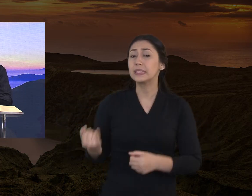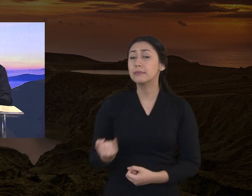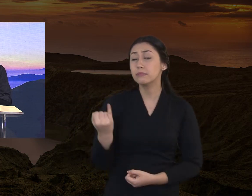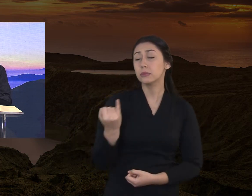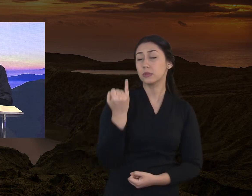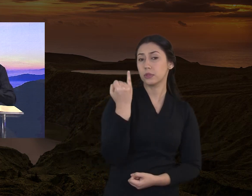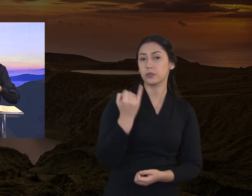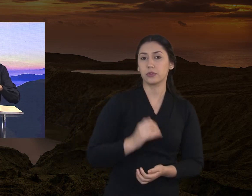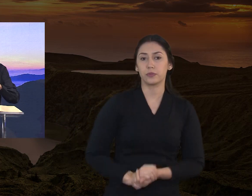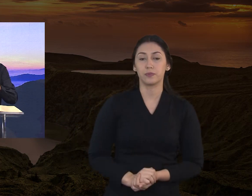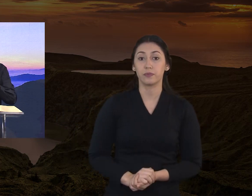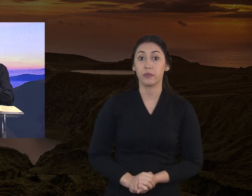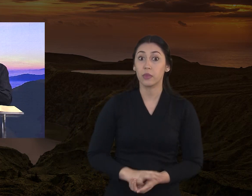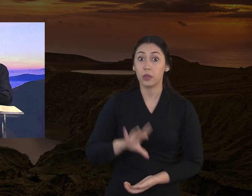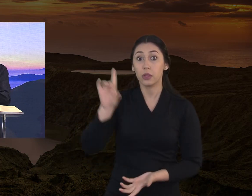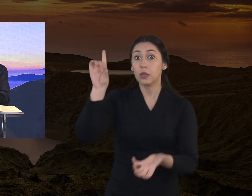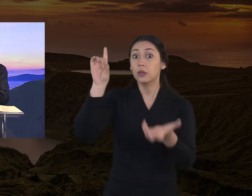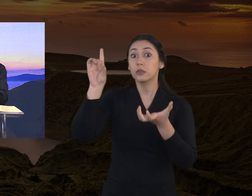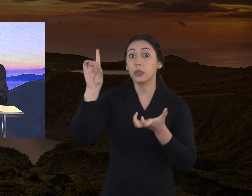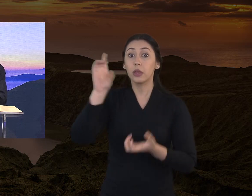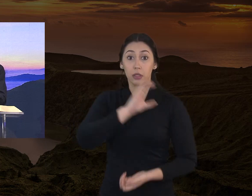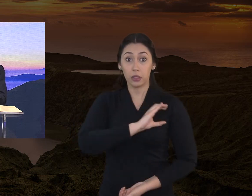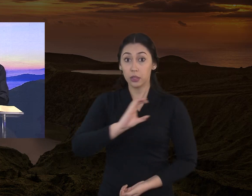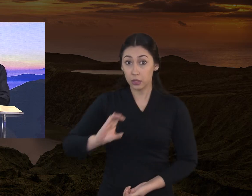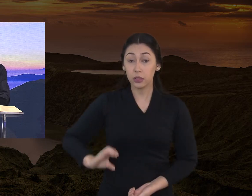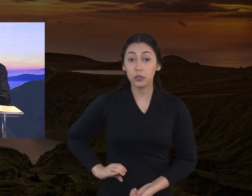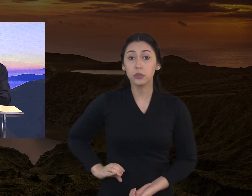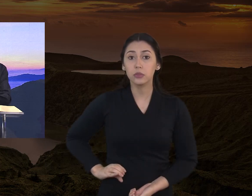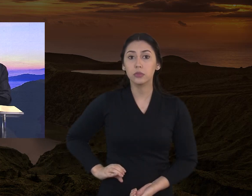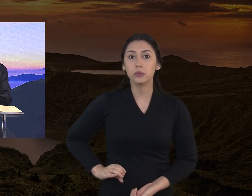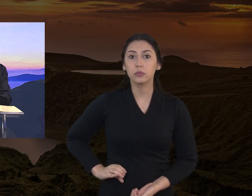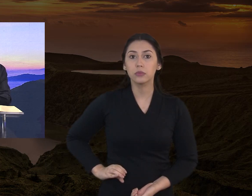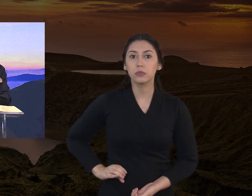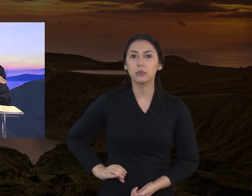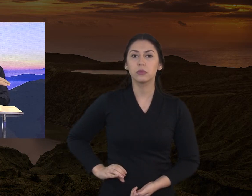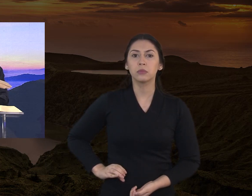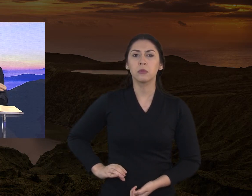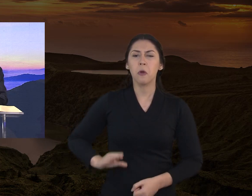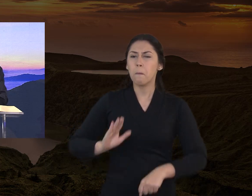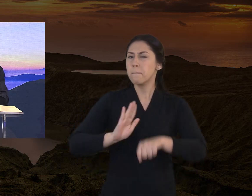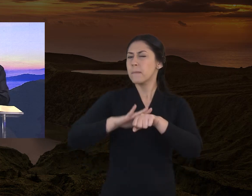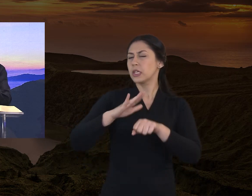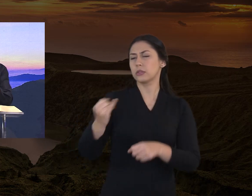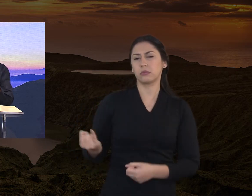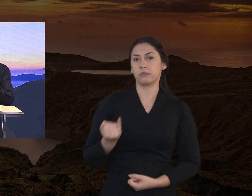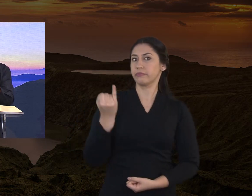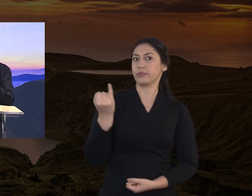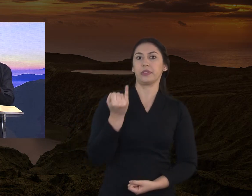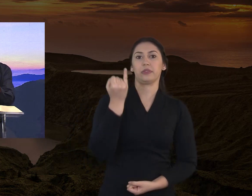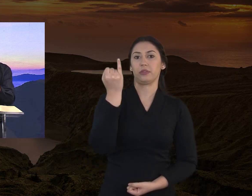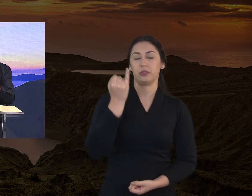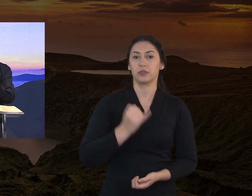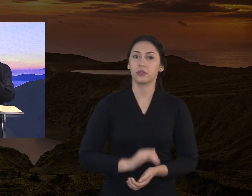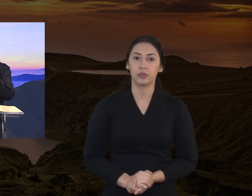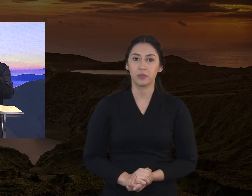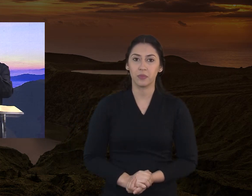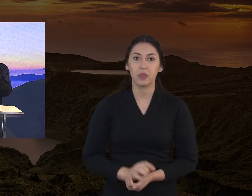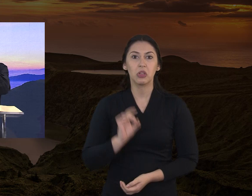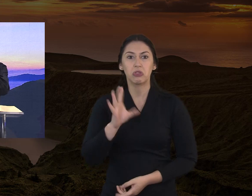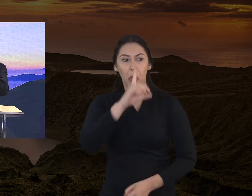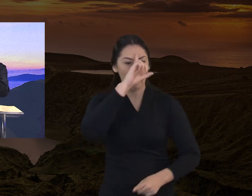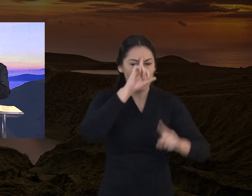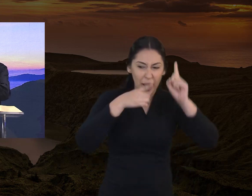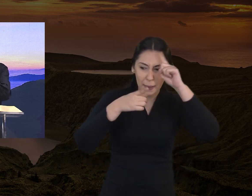consegue entender o que eu quero dizer. Deus deseja que Cristo seja a plenitude dessas coisas. Não só ele ser